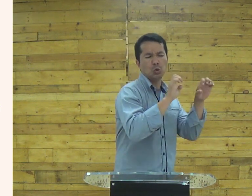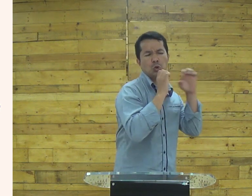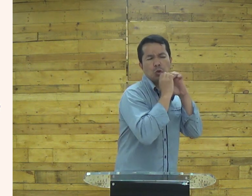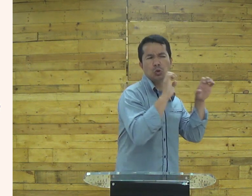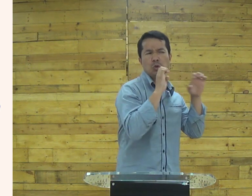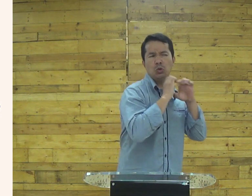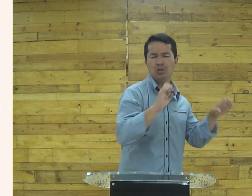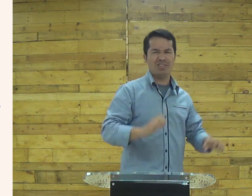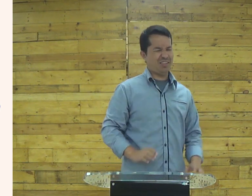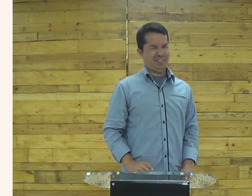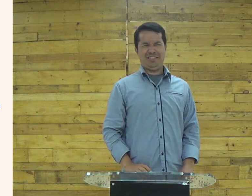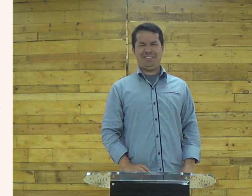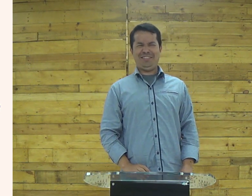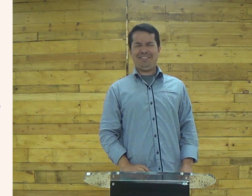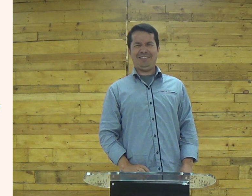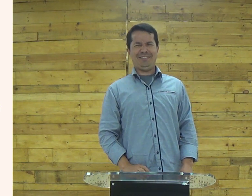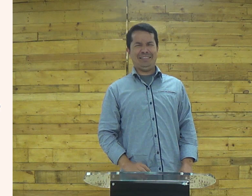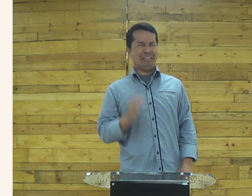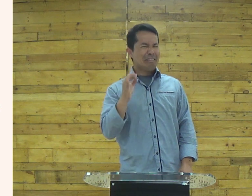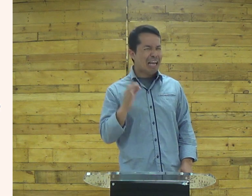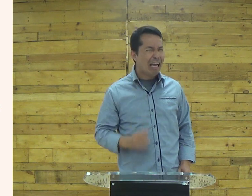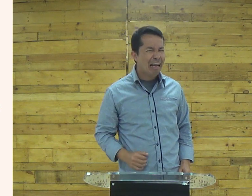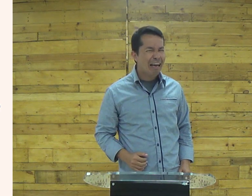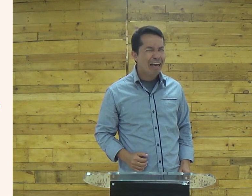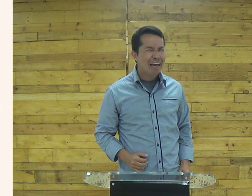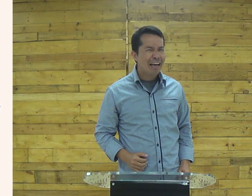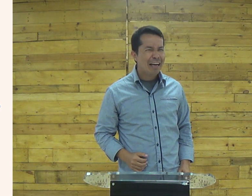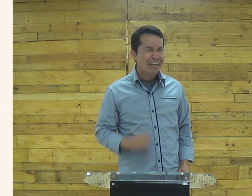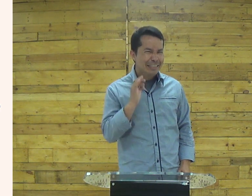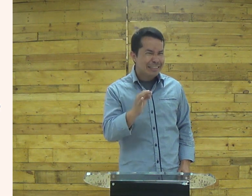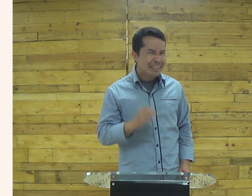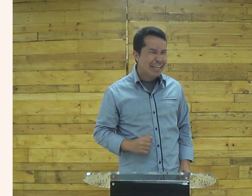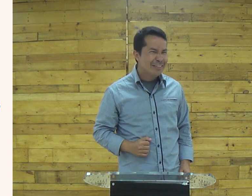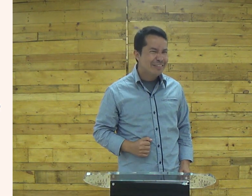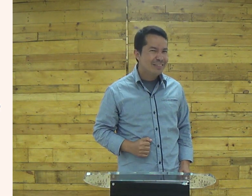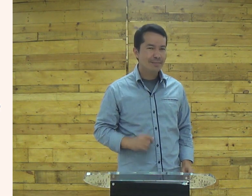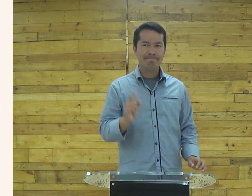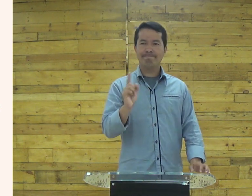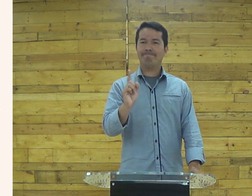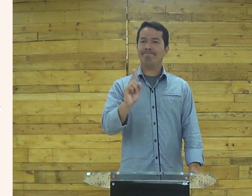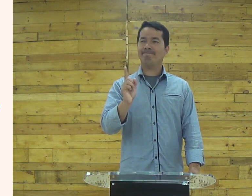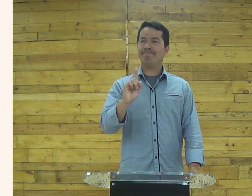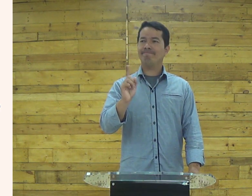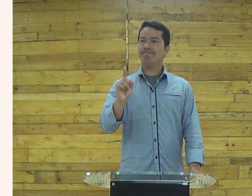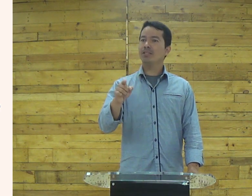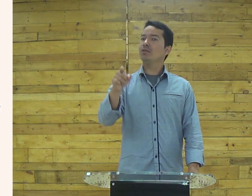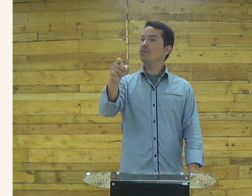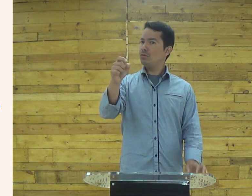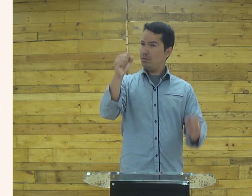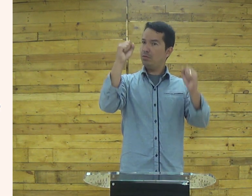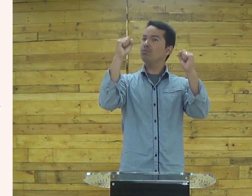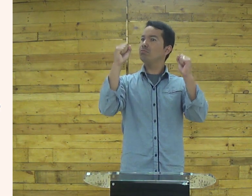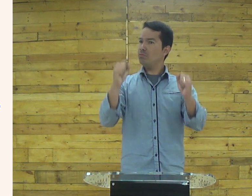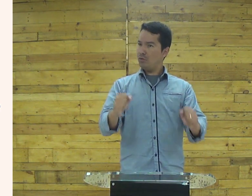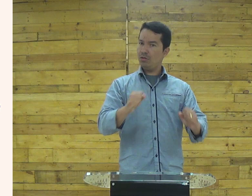e você de repente fala, ah, eu só vou evangelizar surdo. Tá certo? É isso? Não, não é.